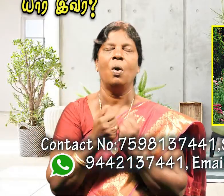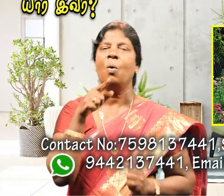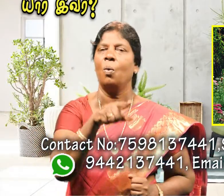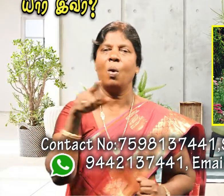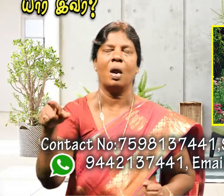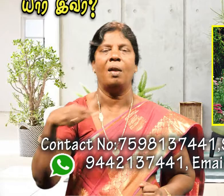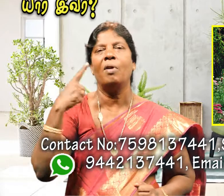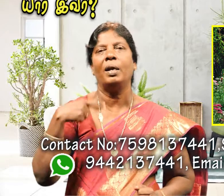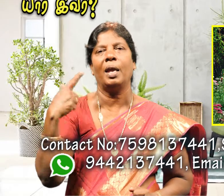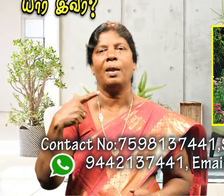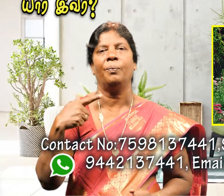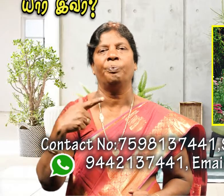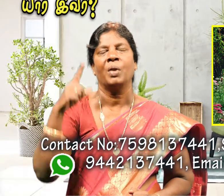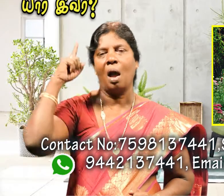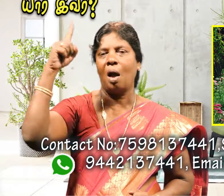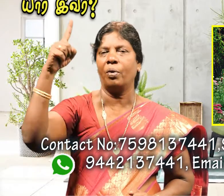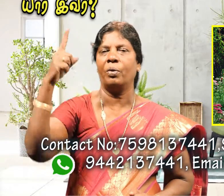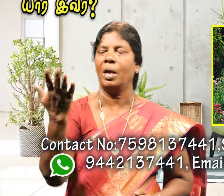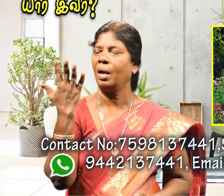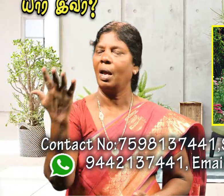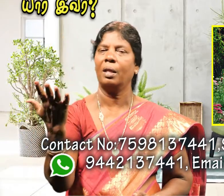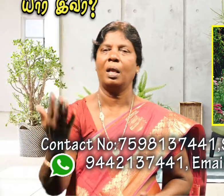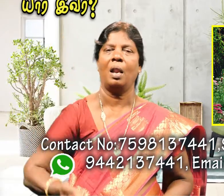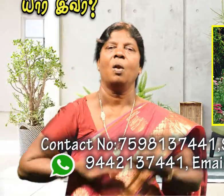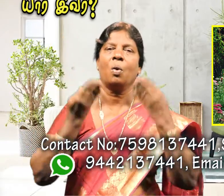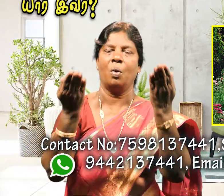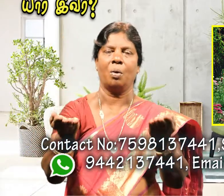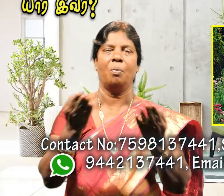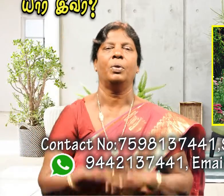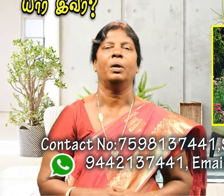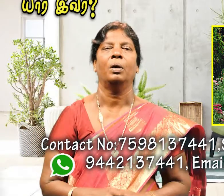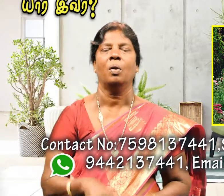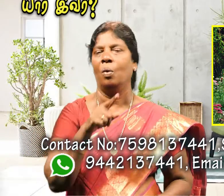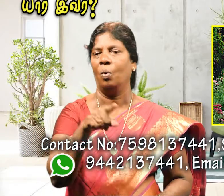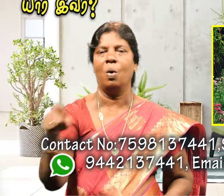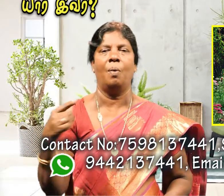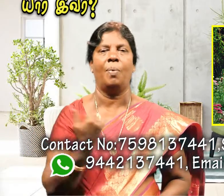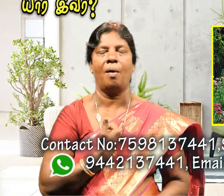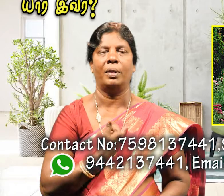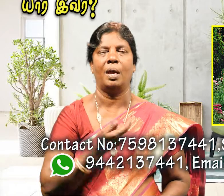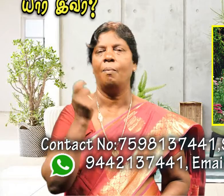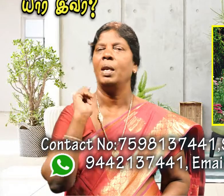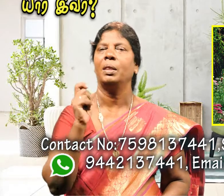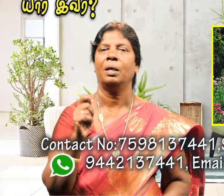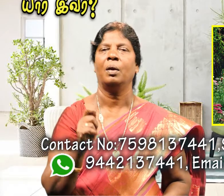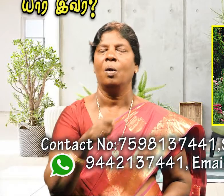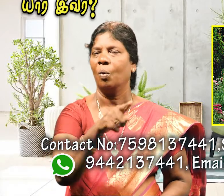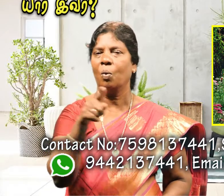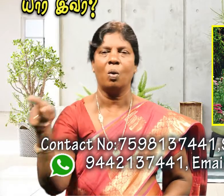ஏற்றுக்கொண்டு உங்கள் வாழ்க்கையை அவருடைய கரத்தில் ஒப்பு கொடுக்கும்போது உங்கள் பாவத்தை